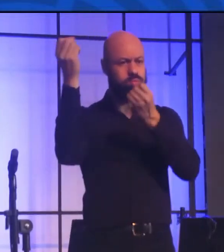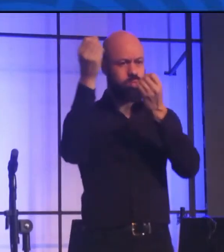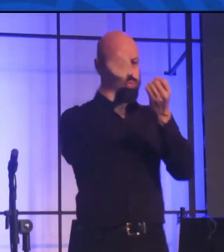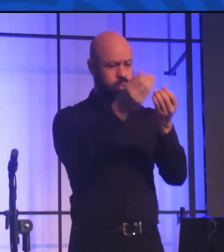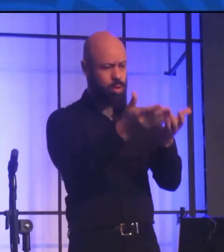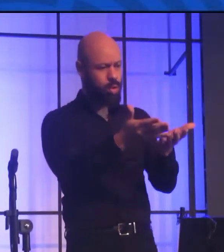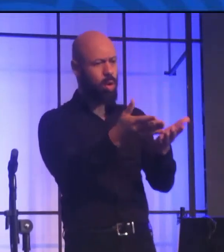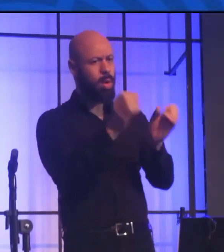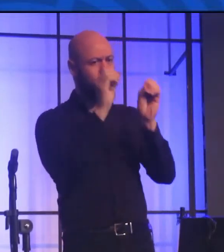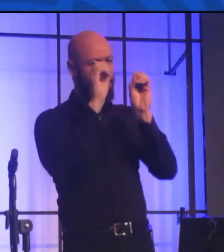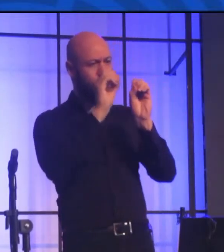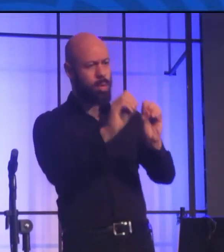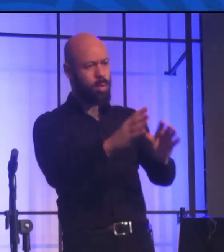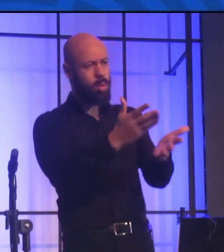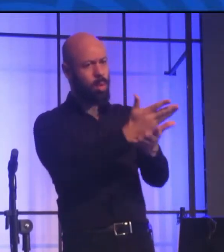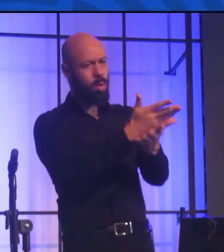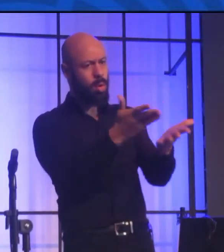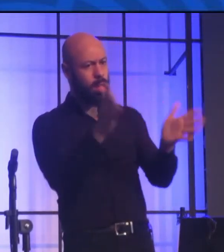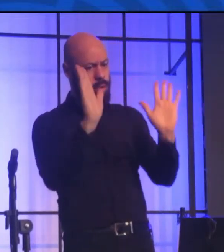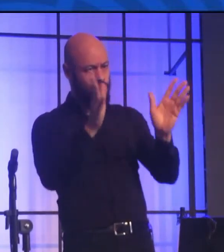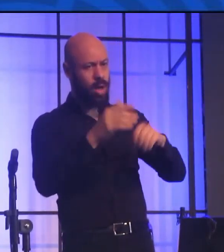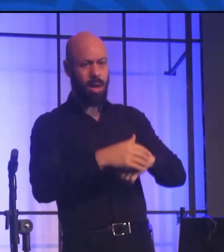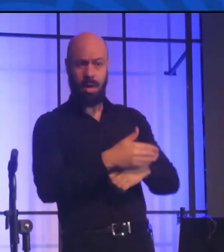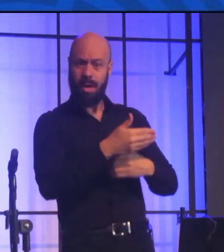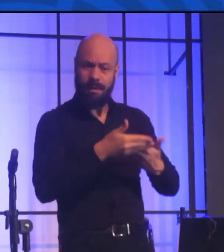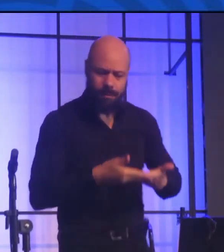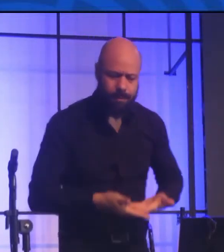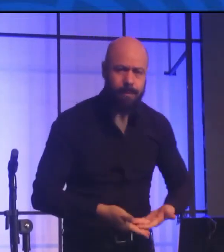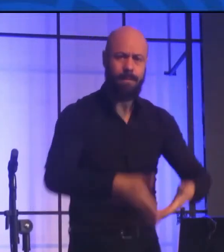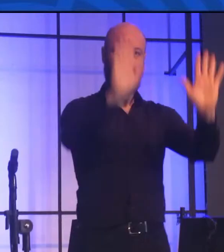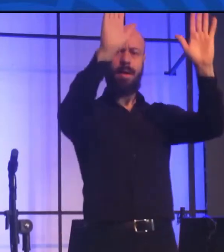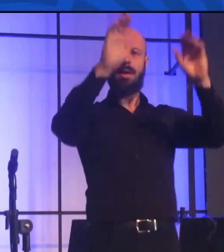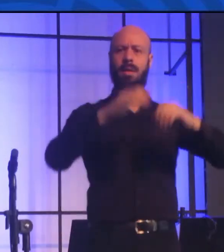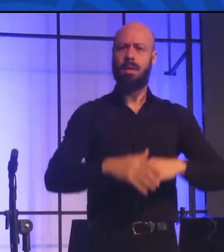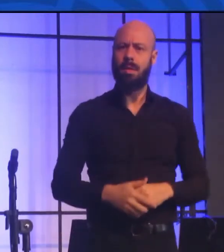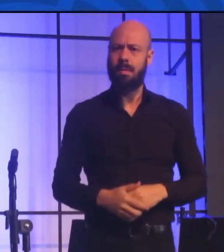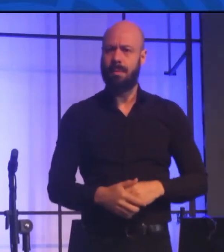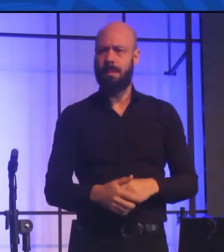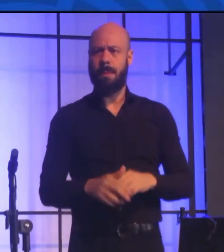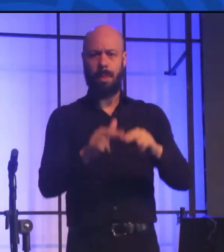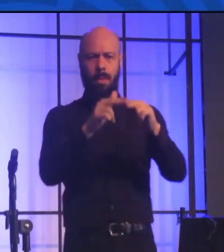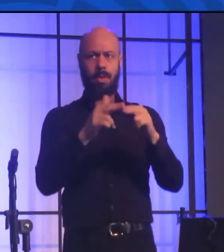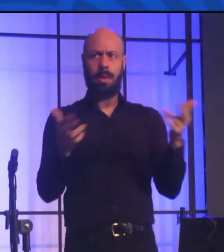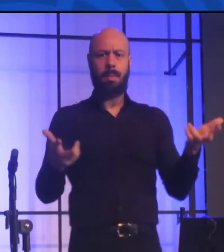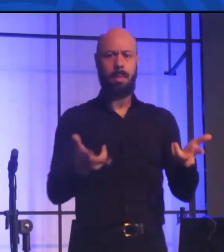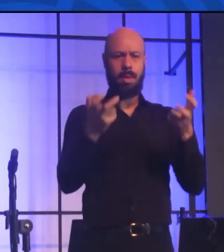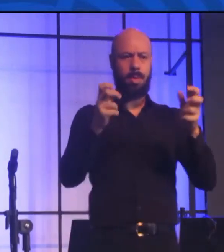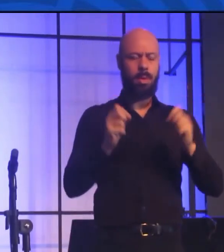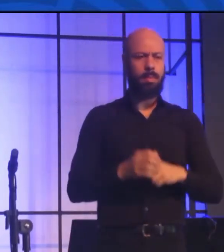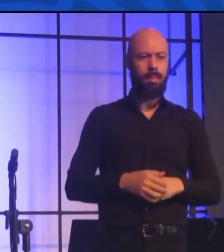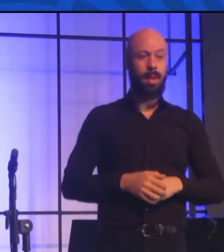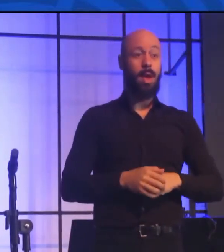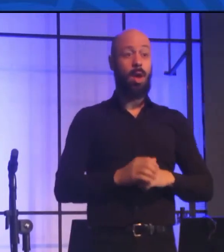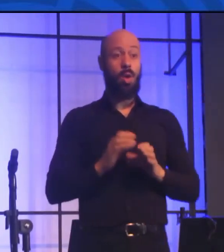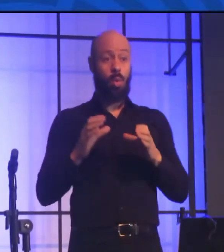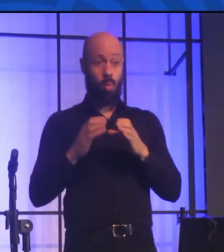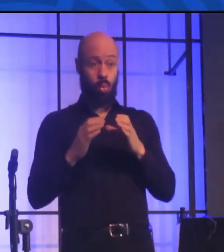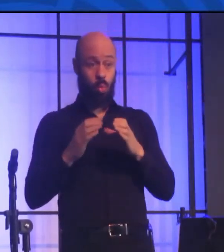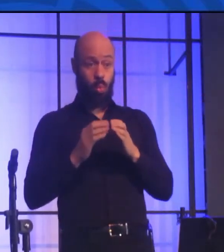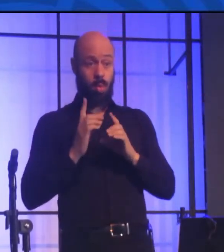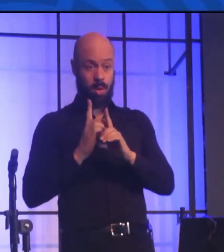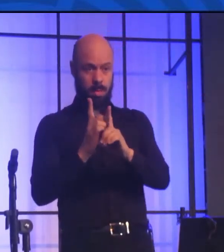tome uma atitude. Por isso, olhando para a vida desses meninos, nós percebemos que eles não apenas reclamaram de uma